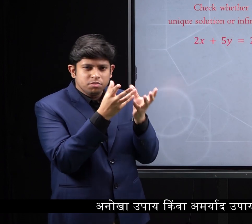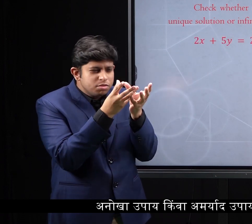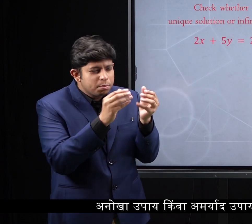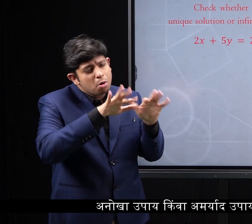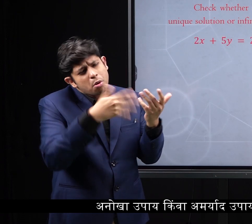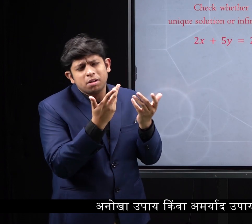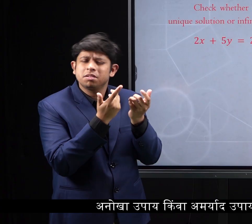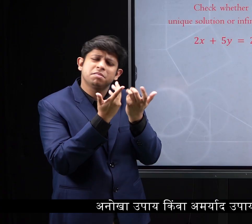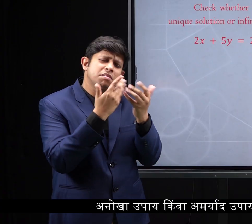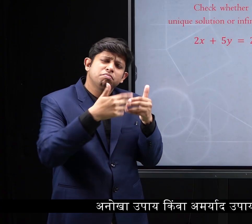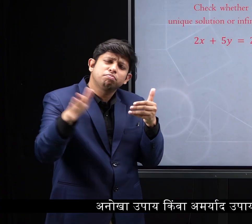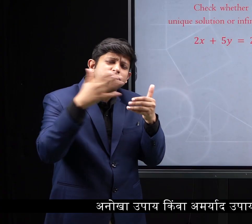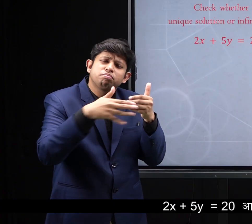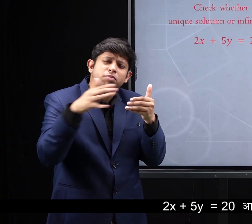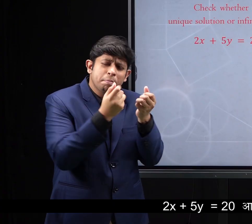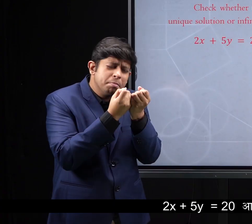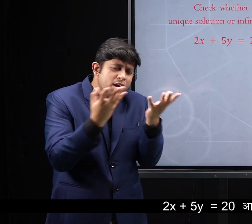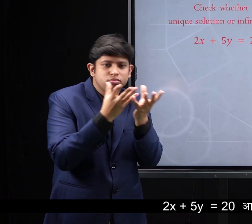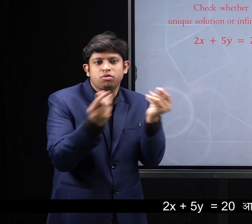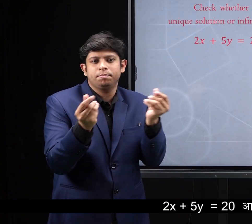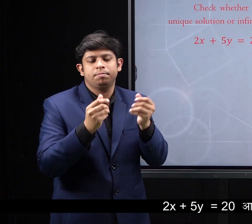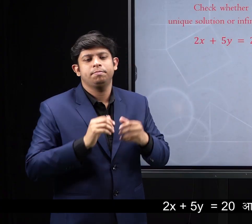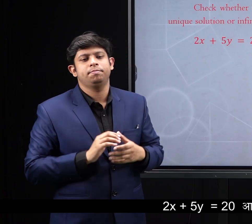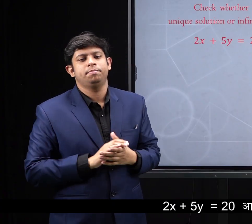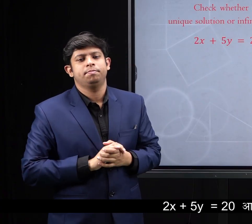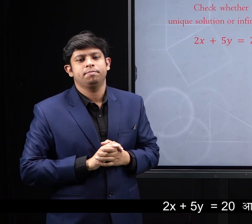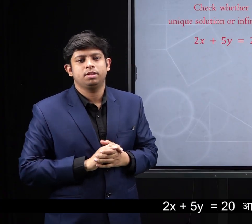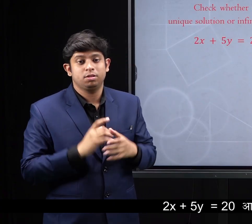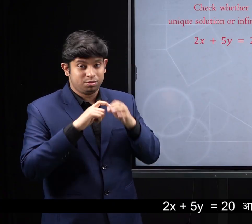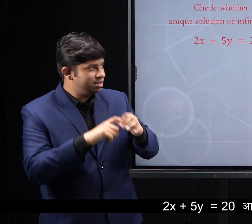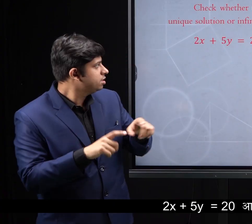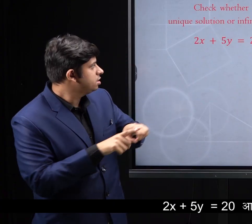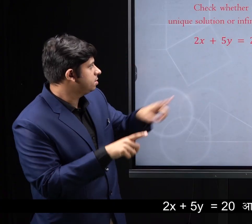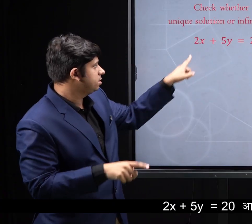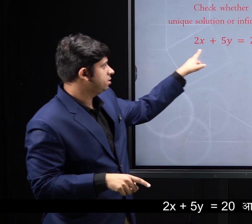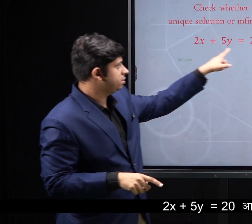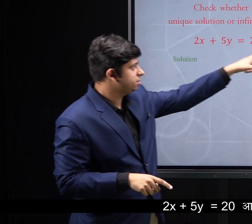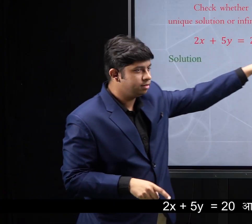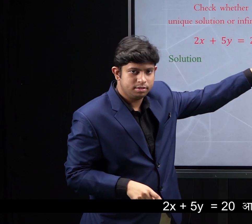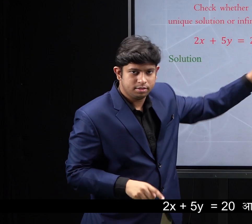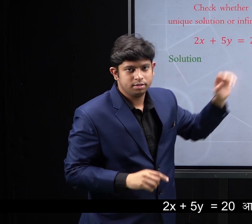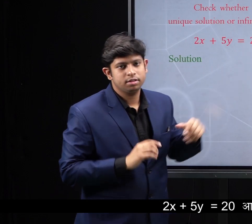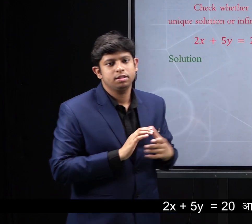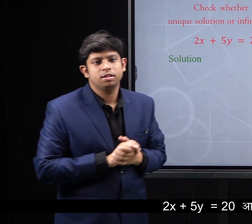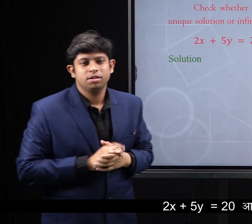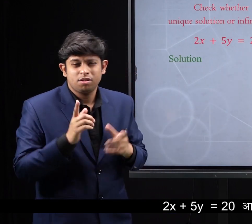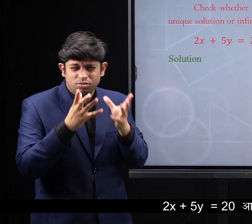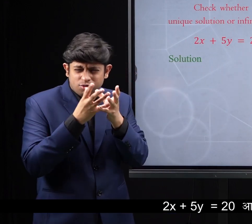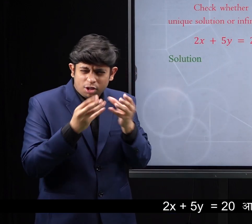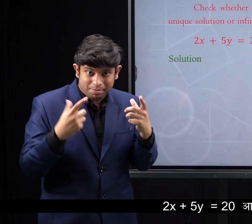नाही हे तपासून पहा. द्रावण 2x + 5y = 20 इक्वेशन पहिला. 3x + 6y =